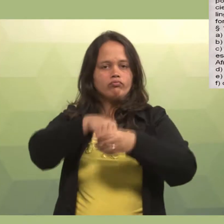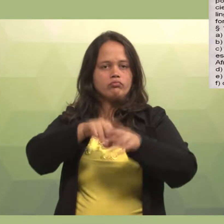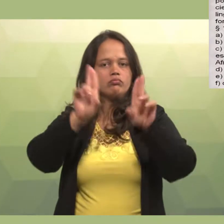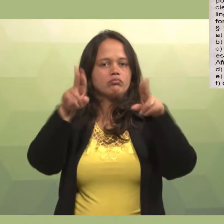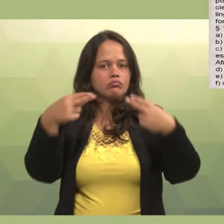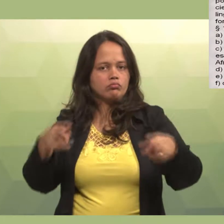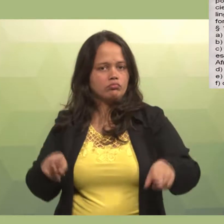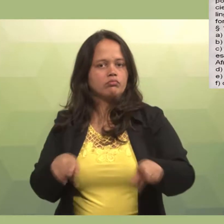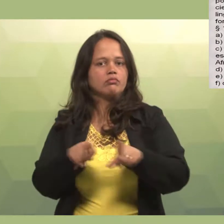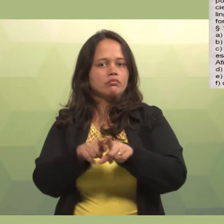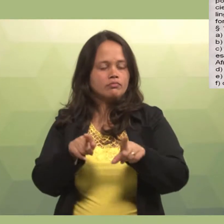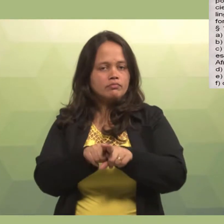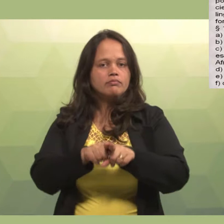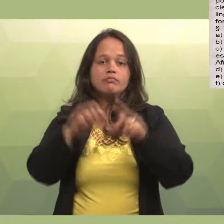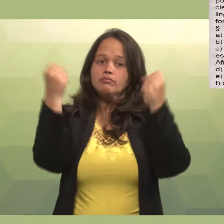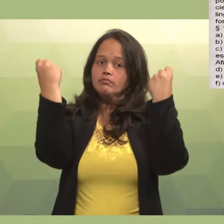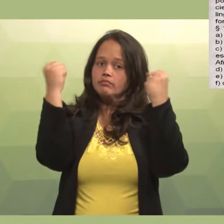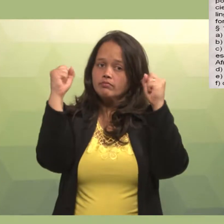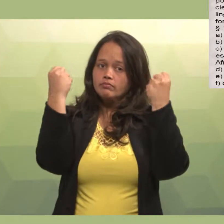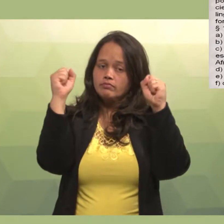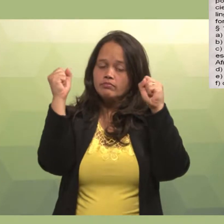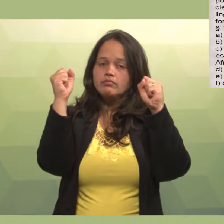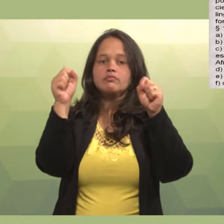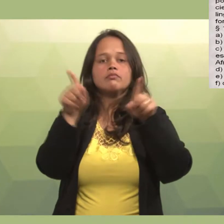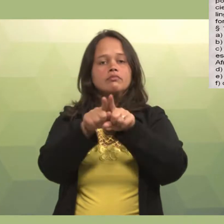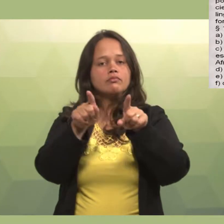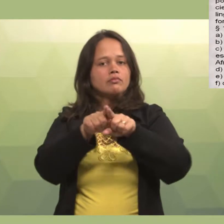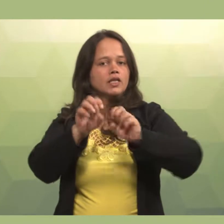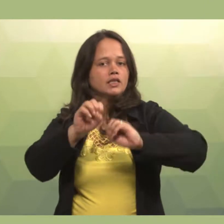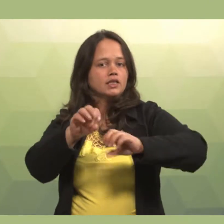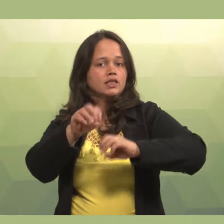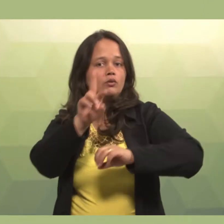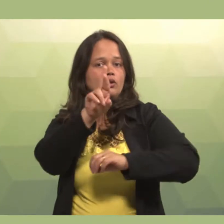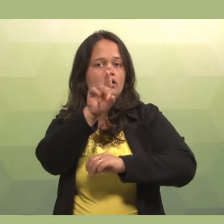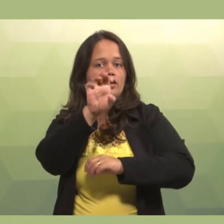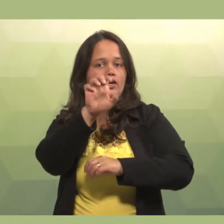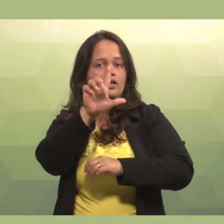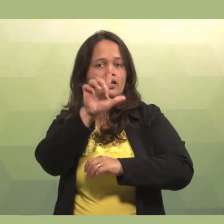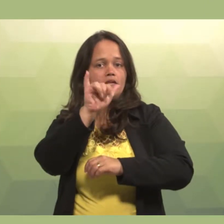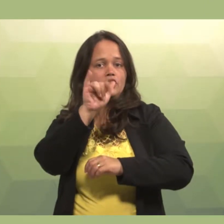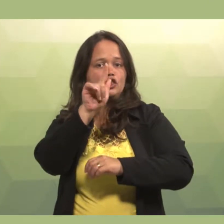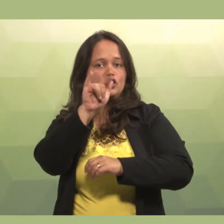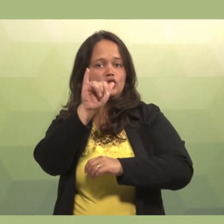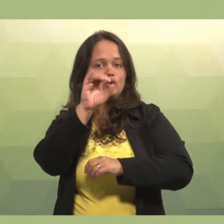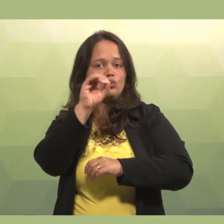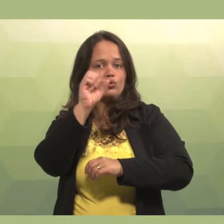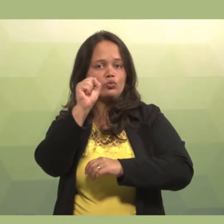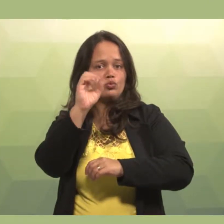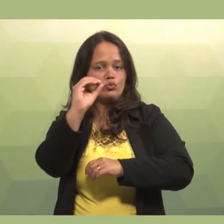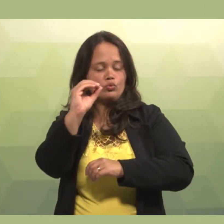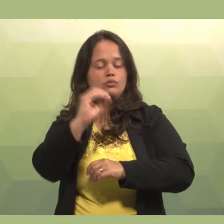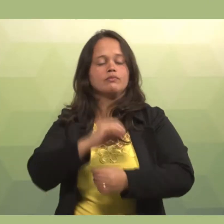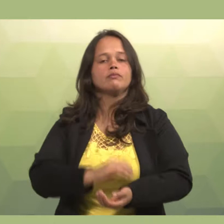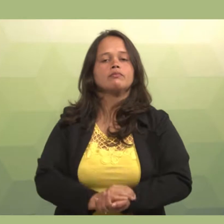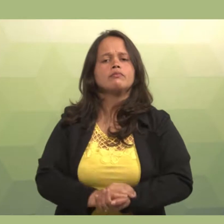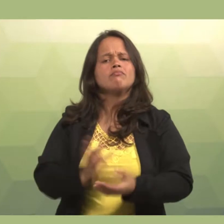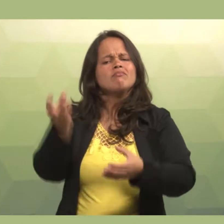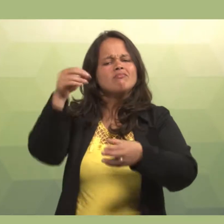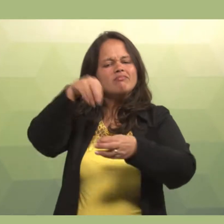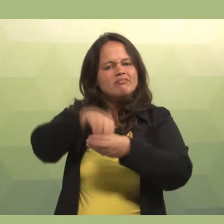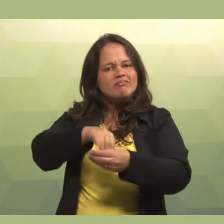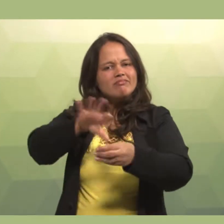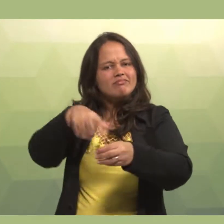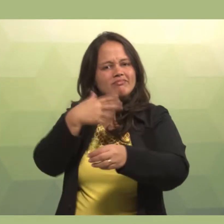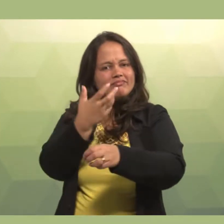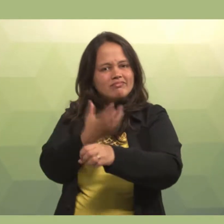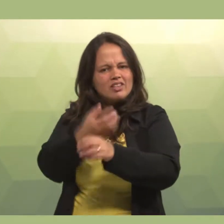ensino religioso. Estes componentes curriculares são organizados pelos sistemas educativos em forma de